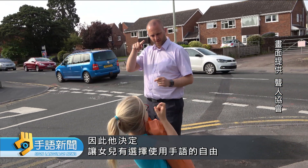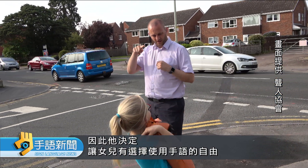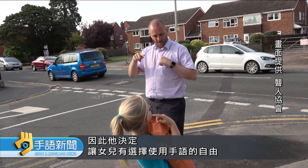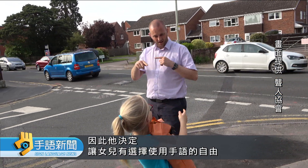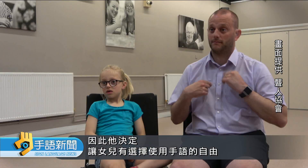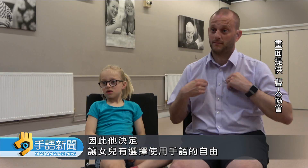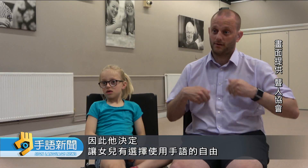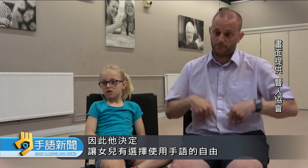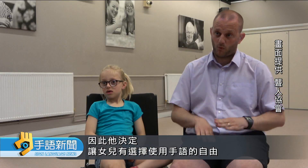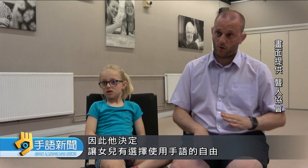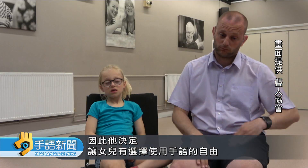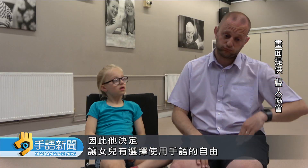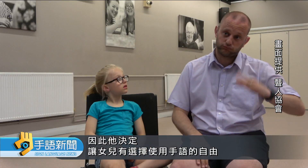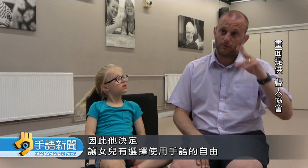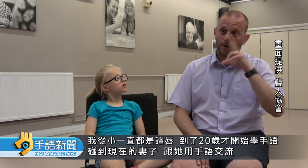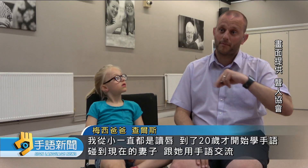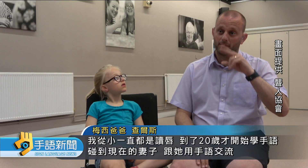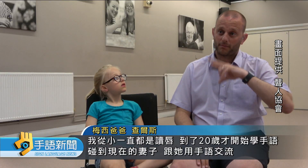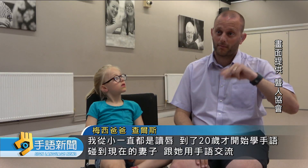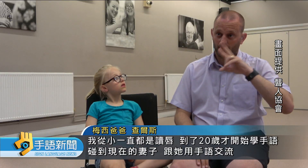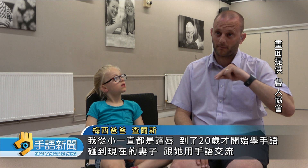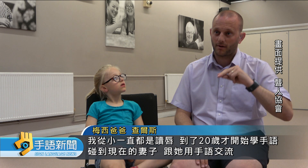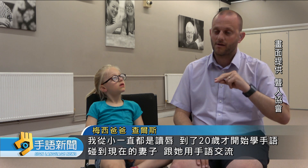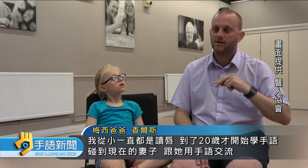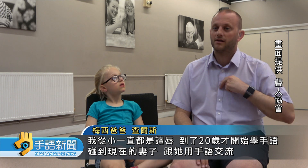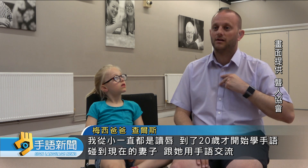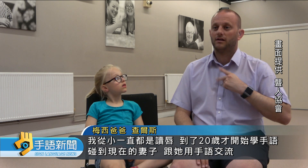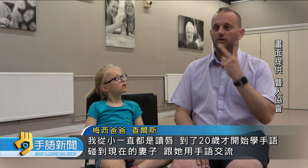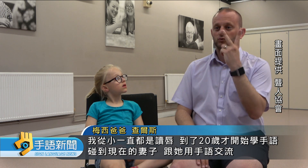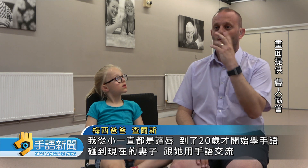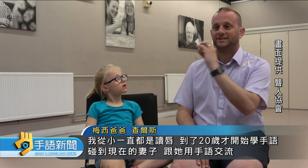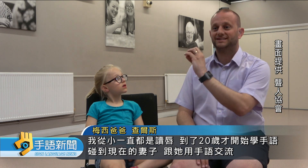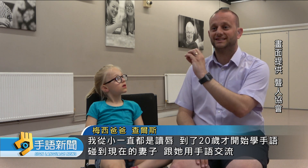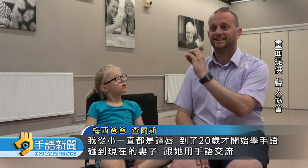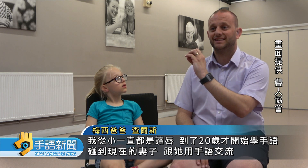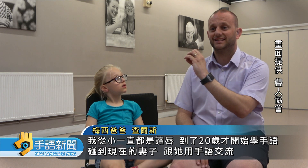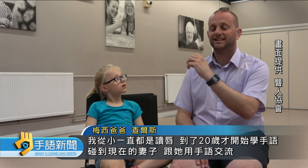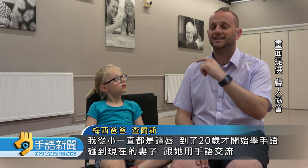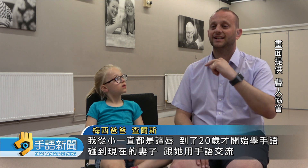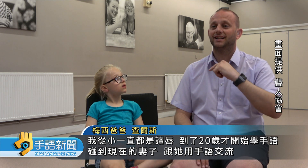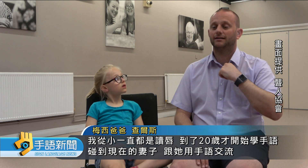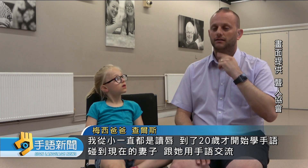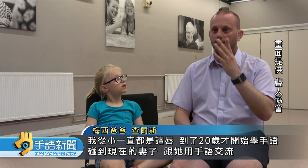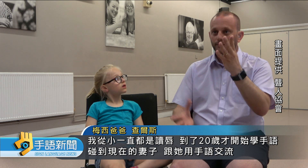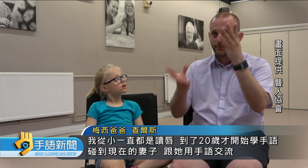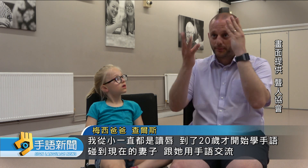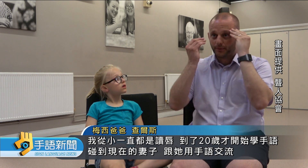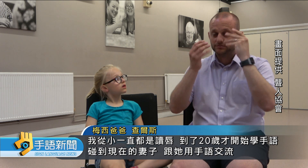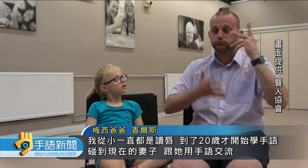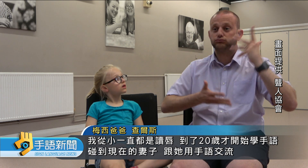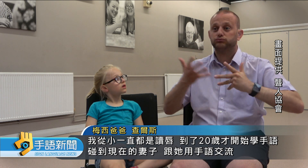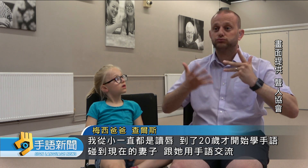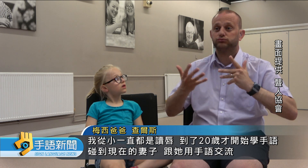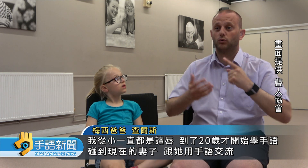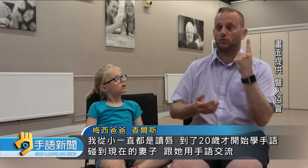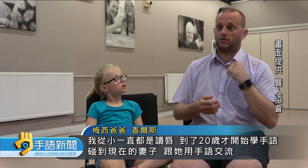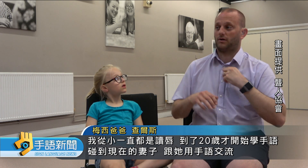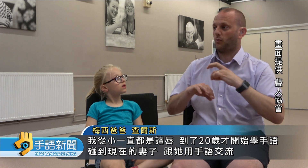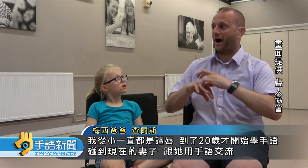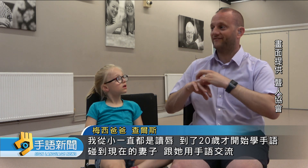由。 我从小一直都是读唇，到了20岁才开始学手语，碰到现在的